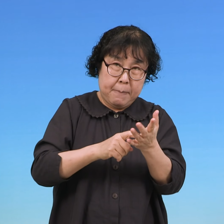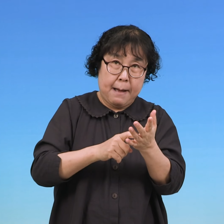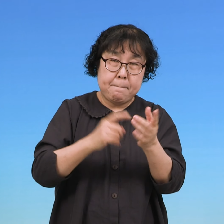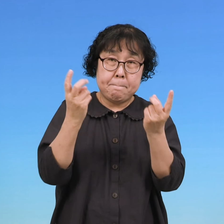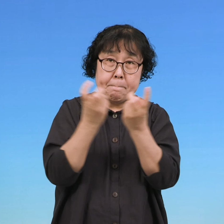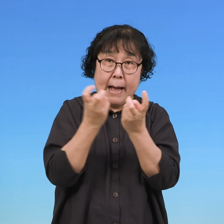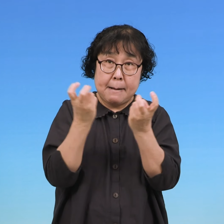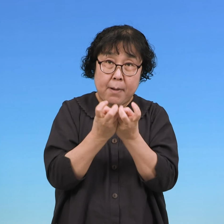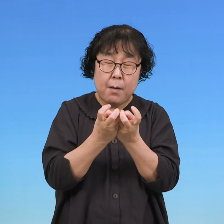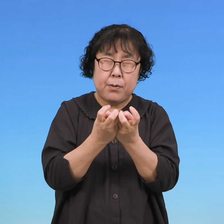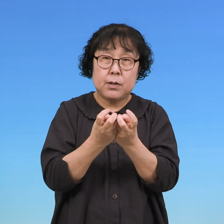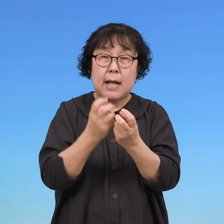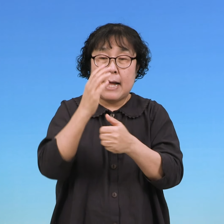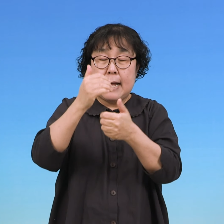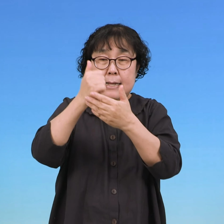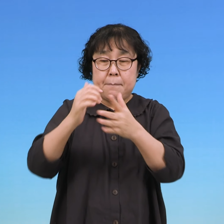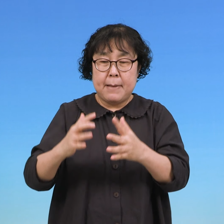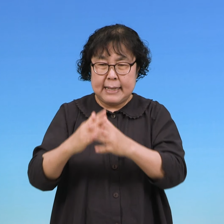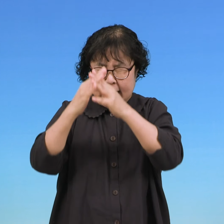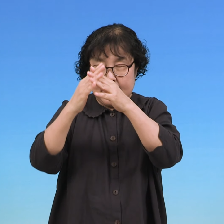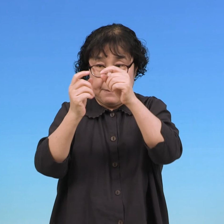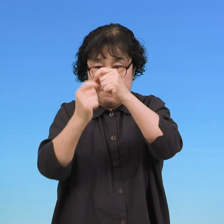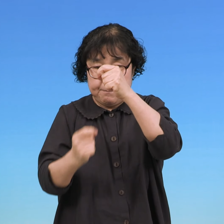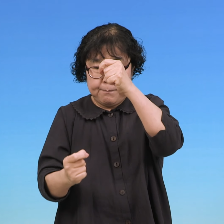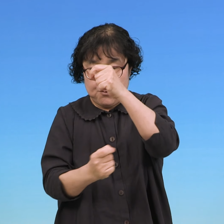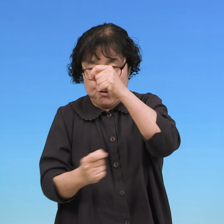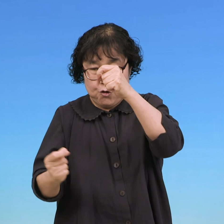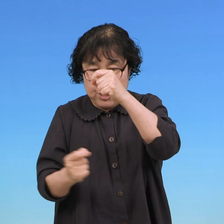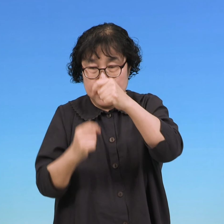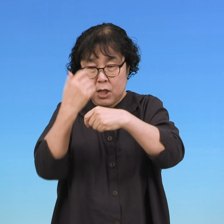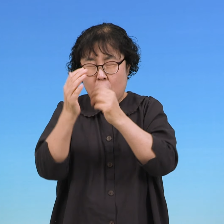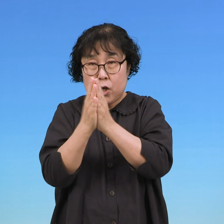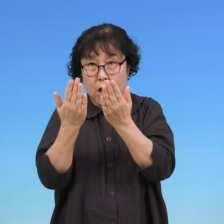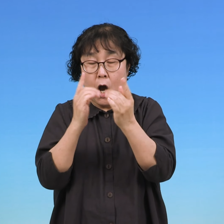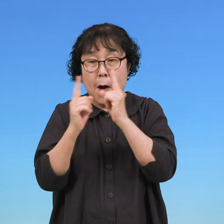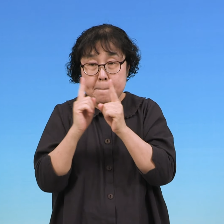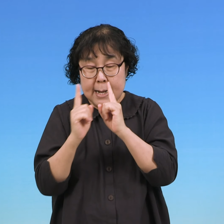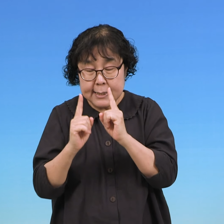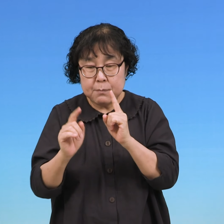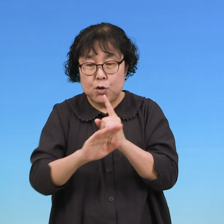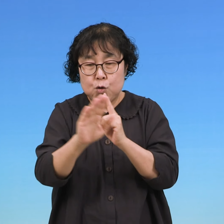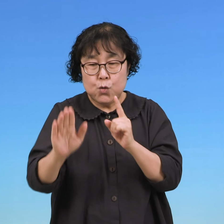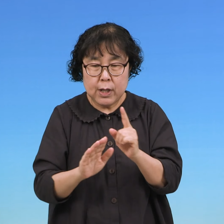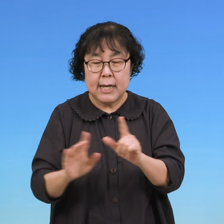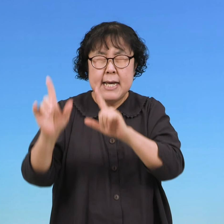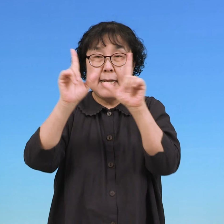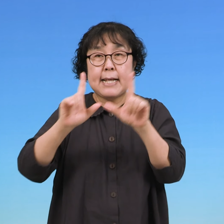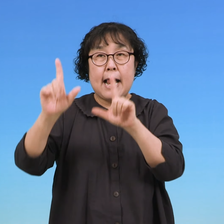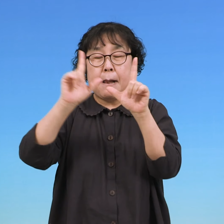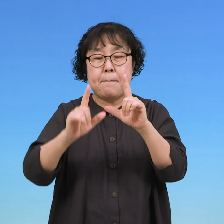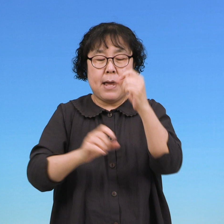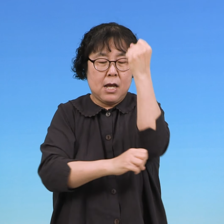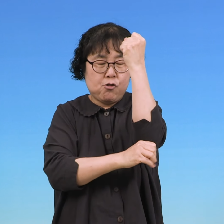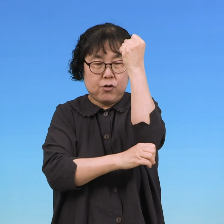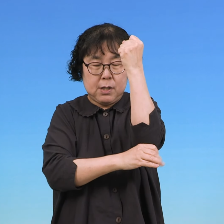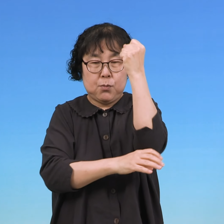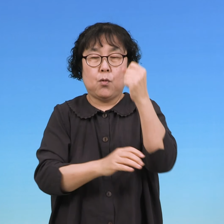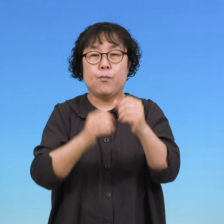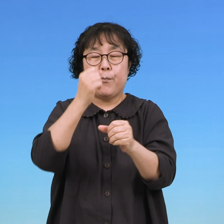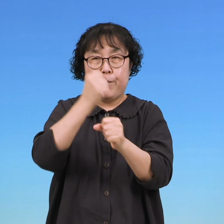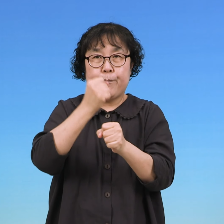뭐냐, 하나님의 다림줄인 성경 말씀을 우리 삶의 기준으로 삼아야 됩니다. 이게 너무